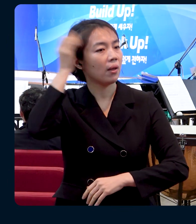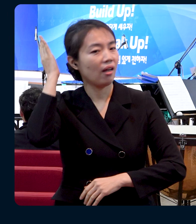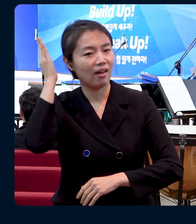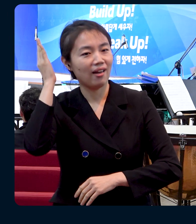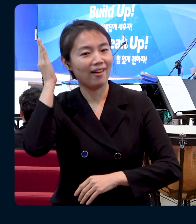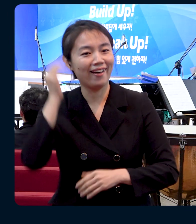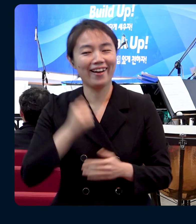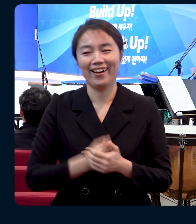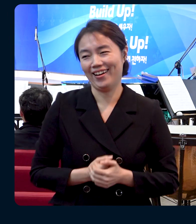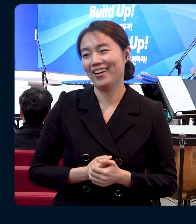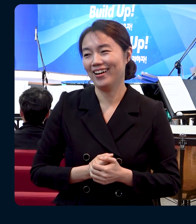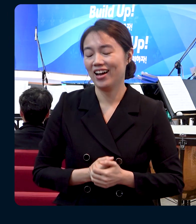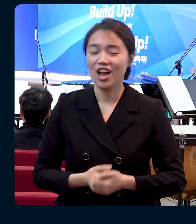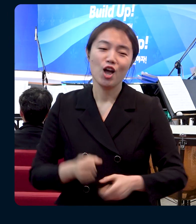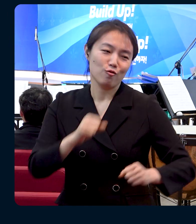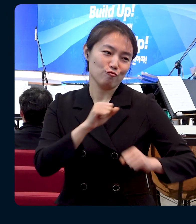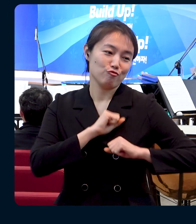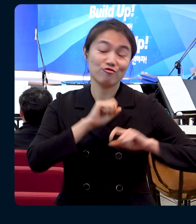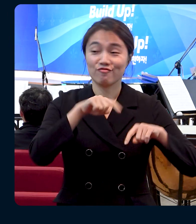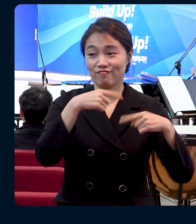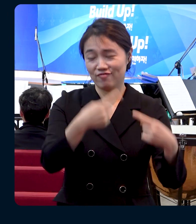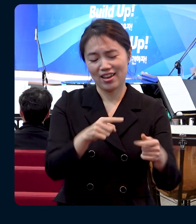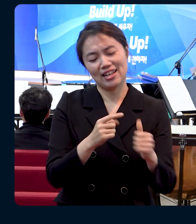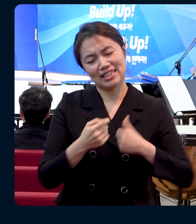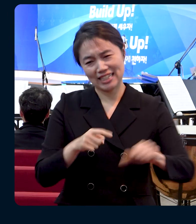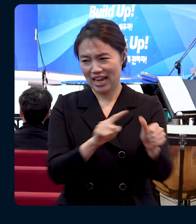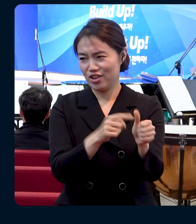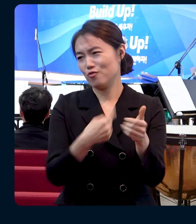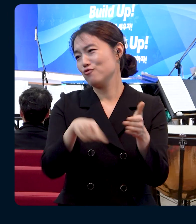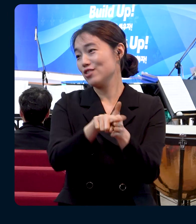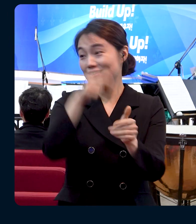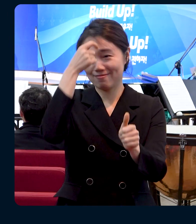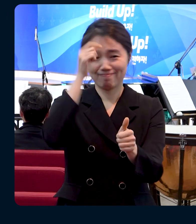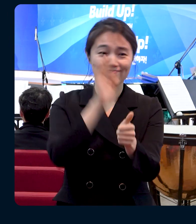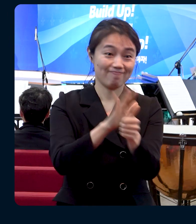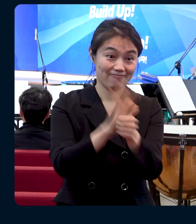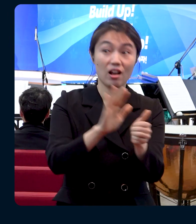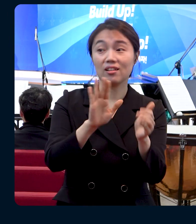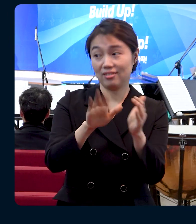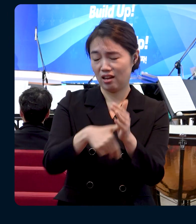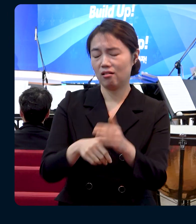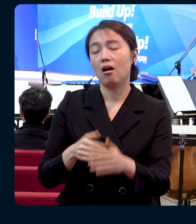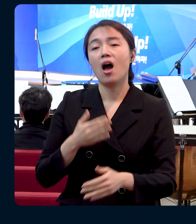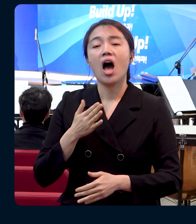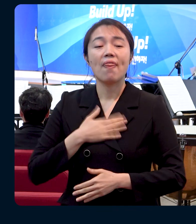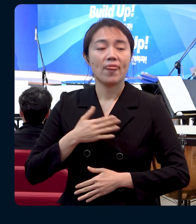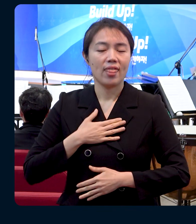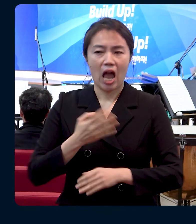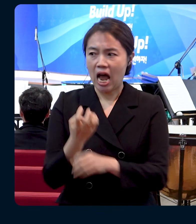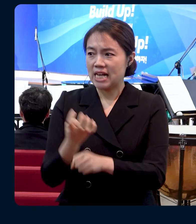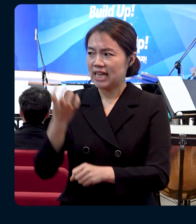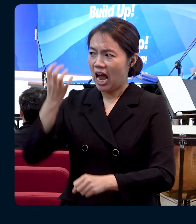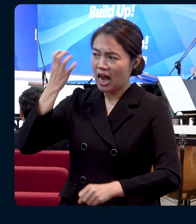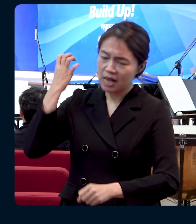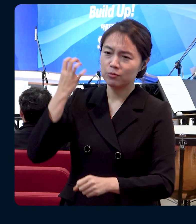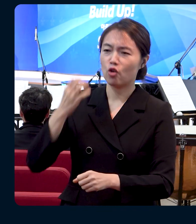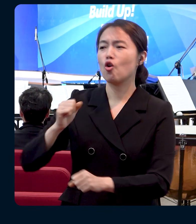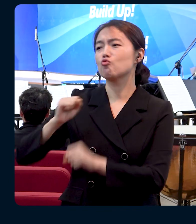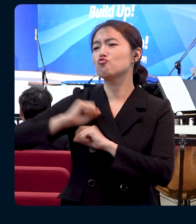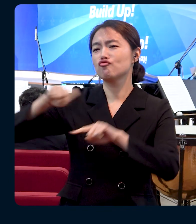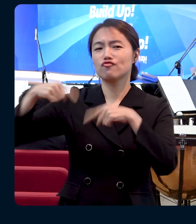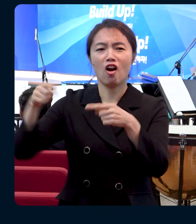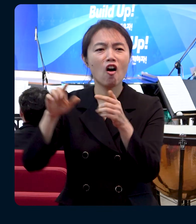그리고 이 군입대하는 자녀를 위해 기도할 때는요, 40년도 더 지난 이야기인데 갑자기 제가 군대 입대할